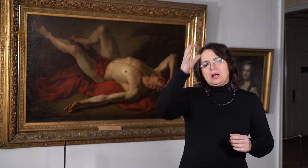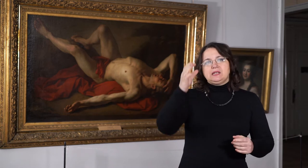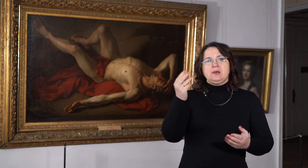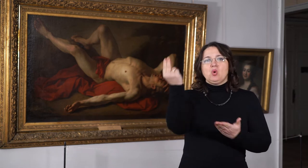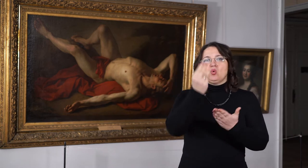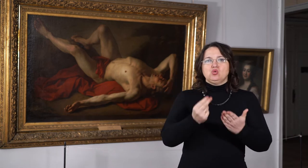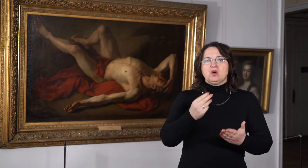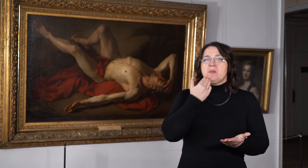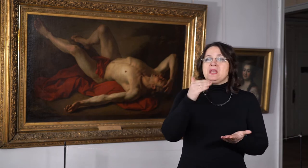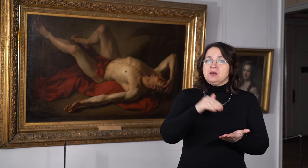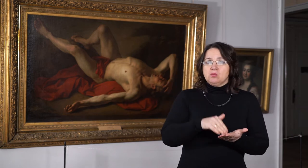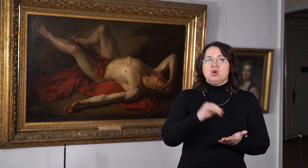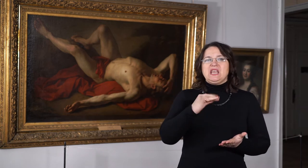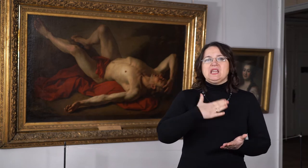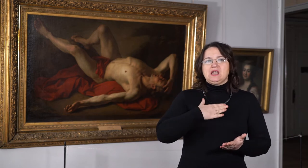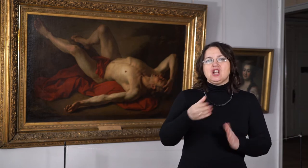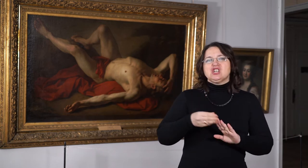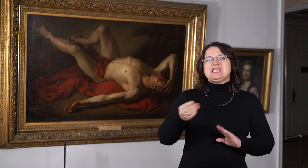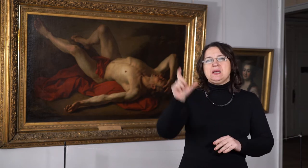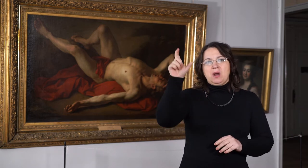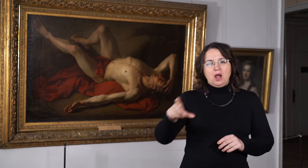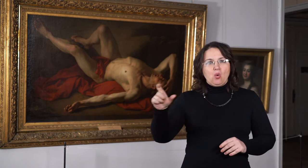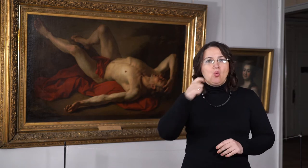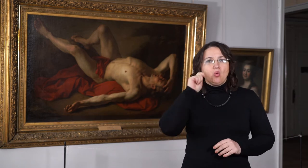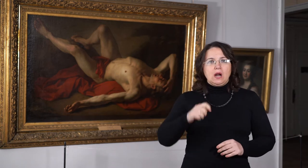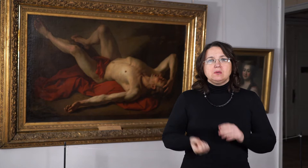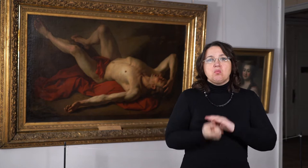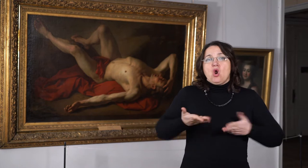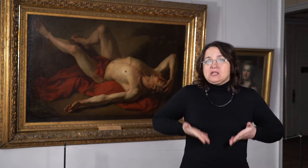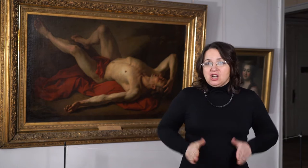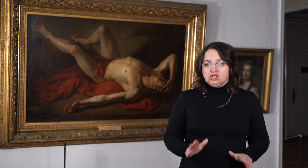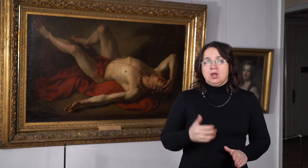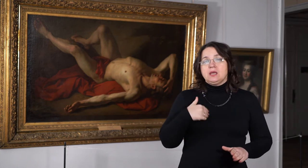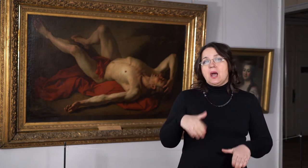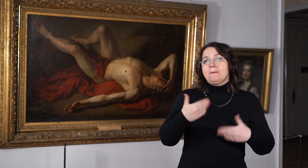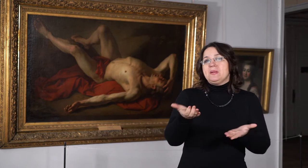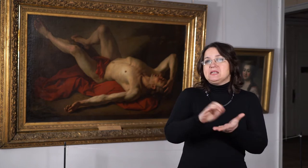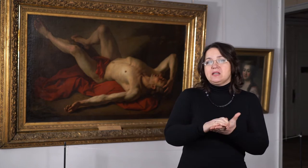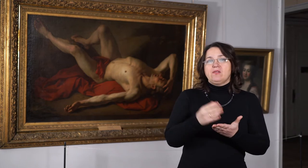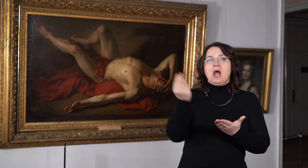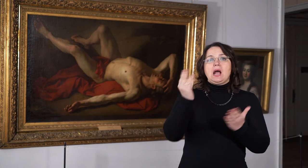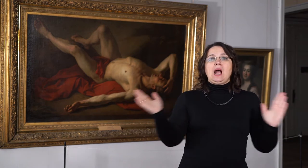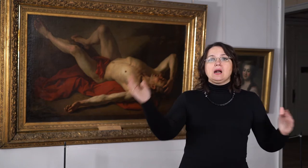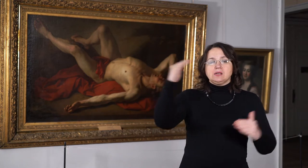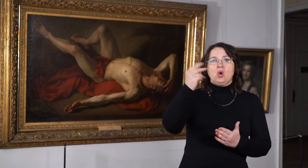и наших земляков, украинцев по происхождению. Я представляю вам картину художника Антона